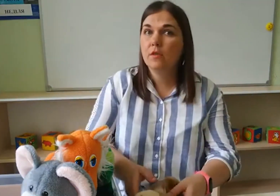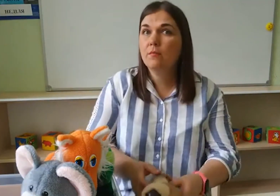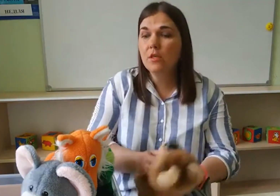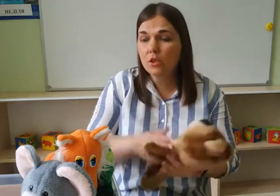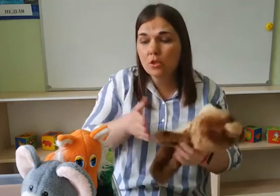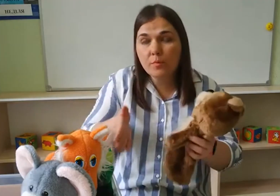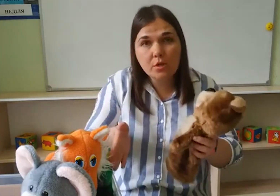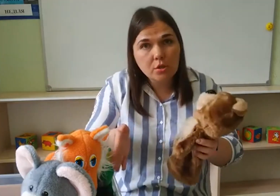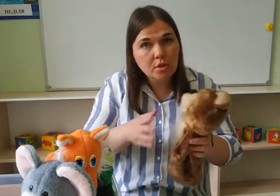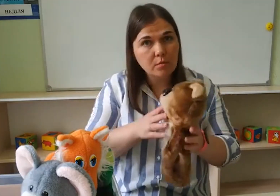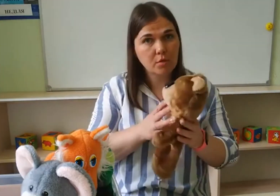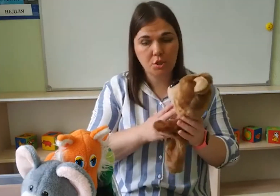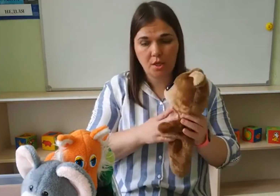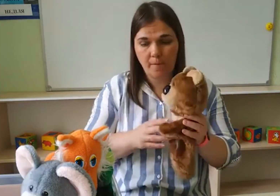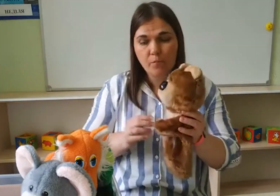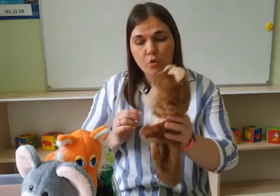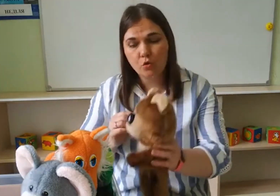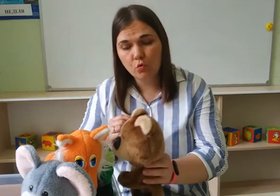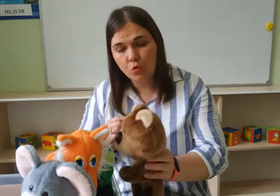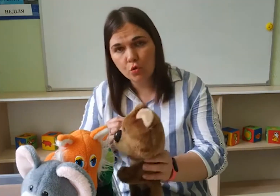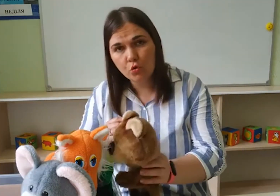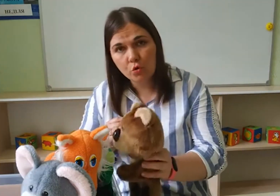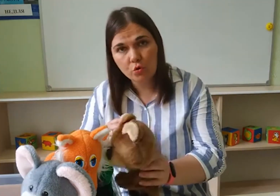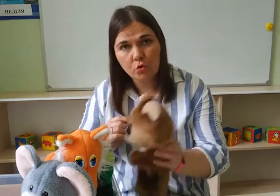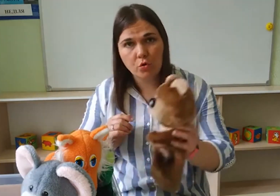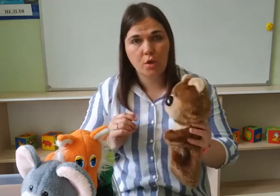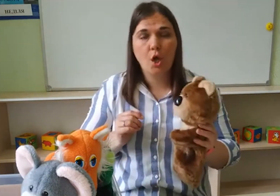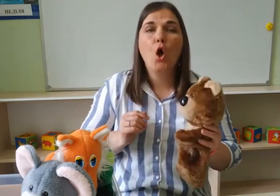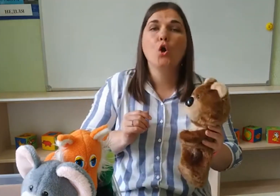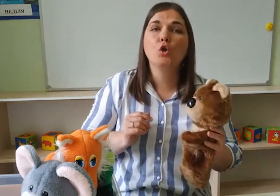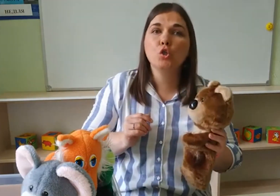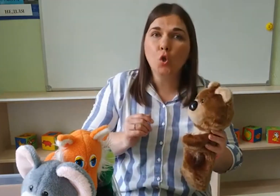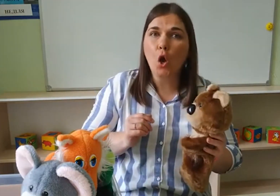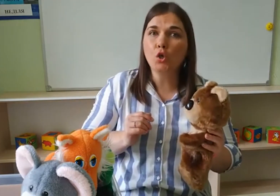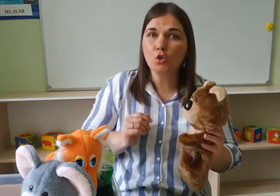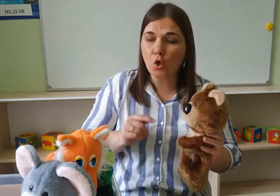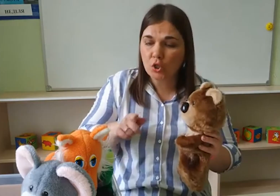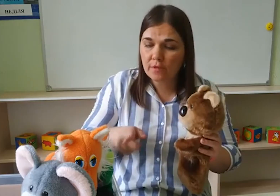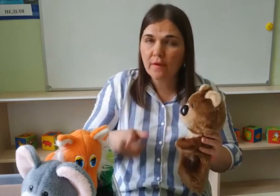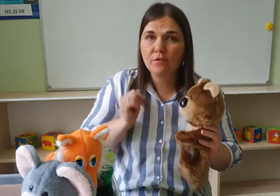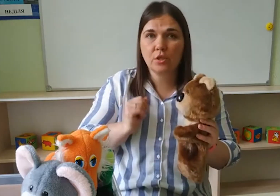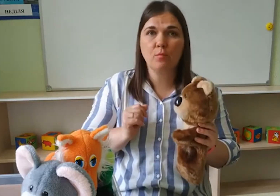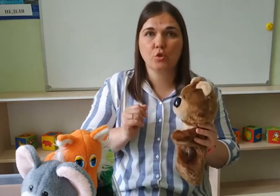Ведмідь і собі на теремочка. Тук-тук-тук. Хто